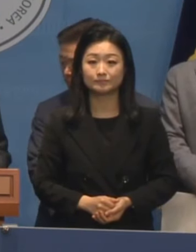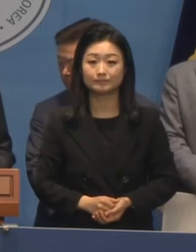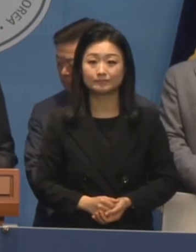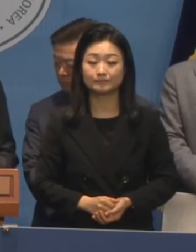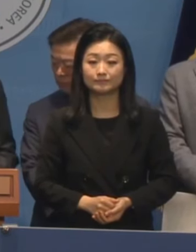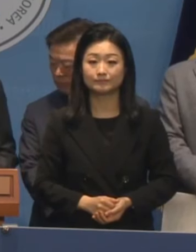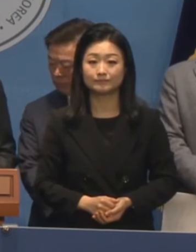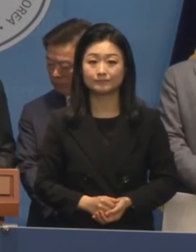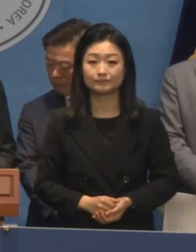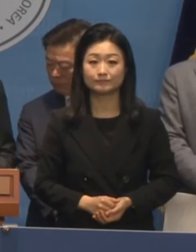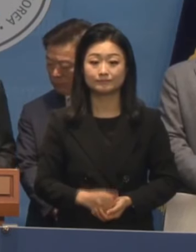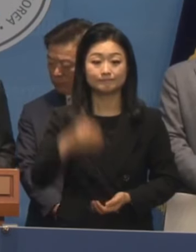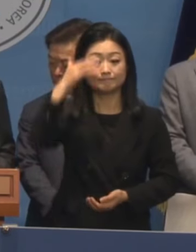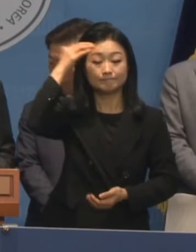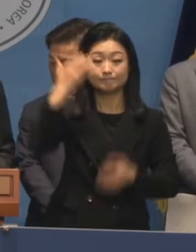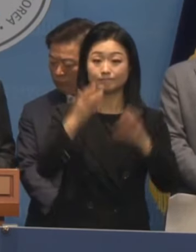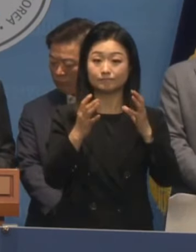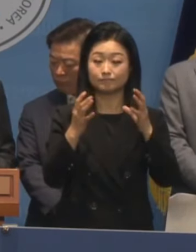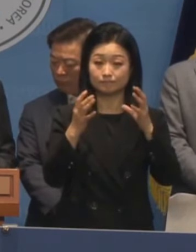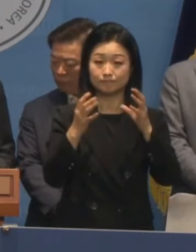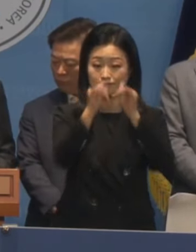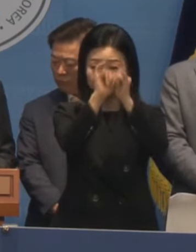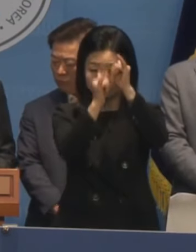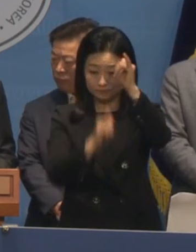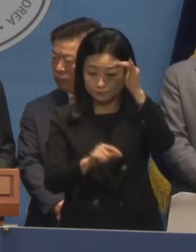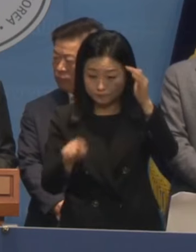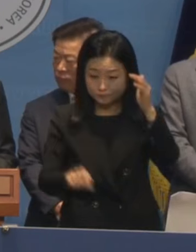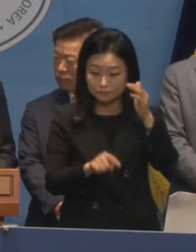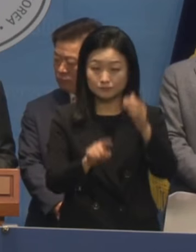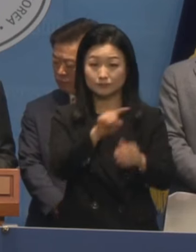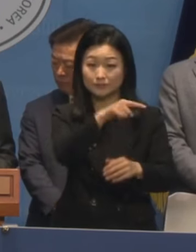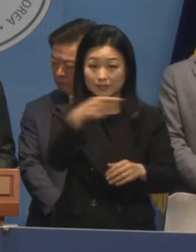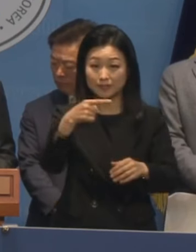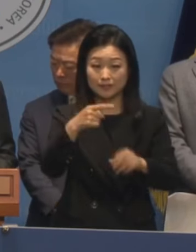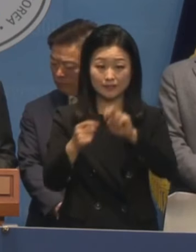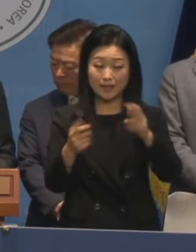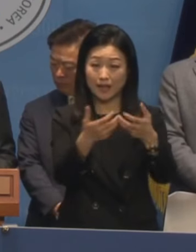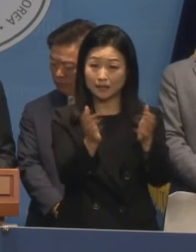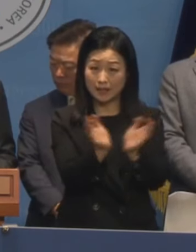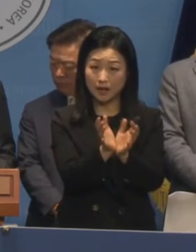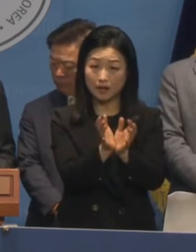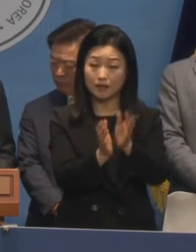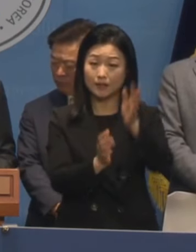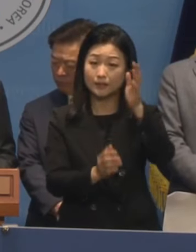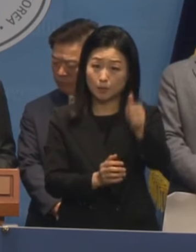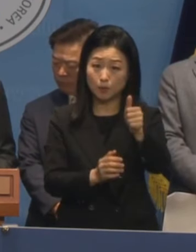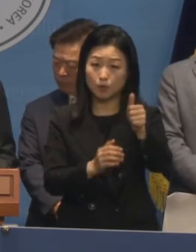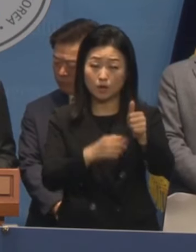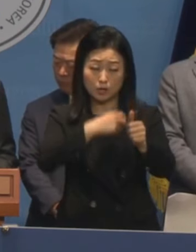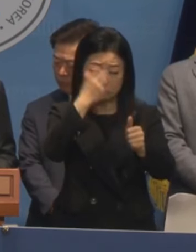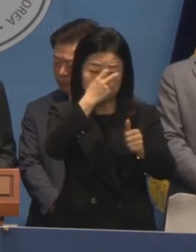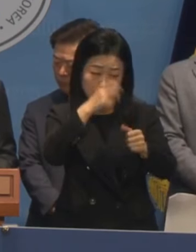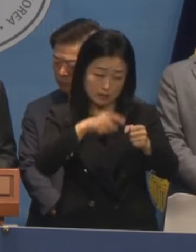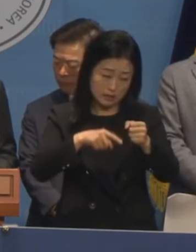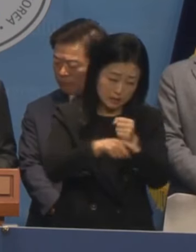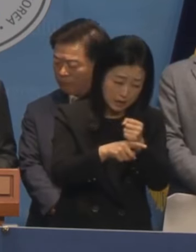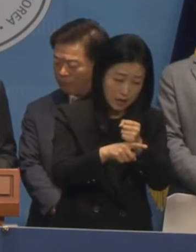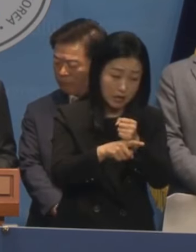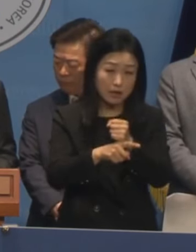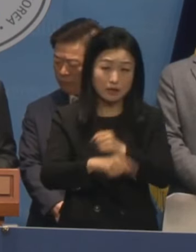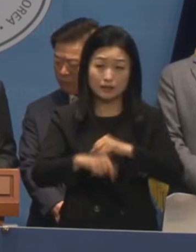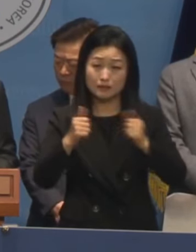정도입니다 대한민국 정사에서 제당 대표를 수사하고